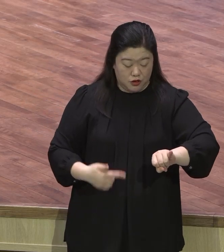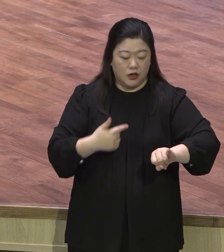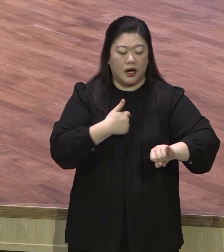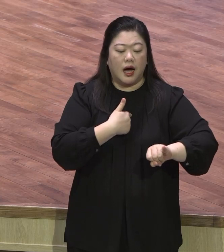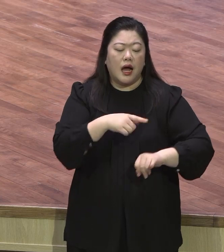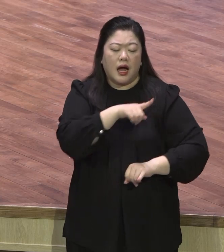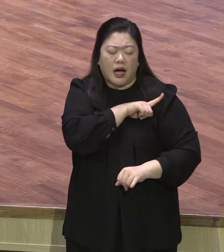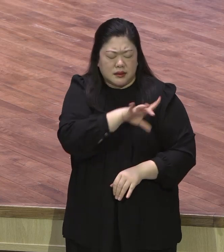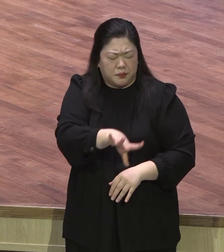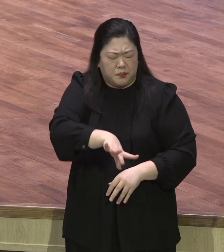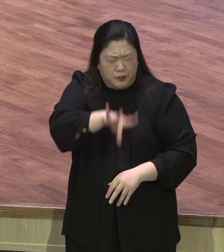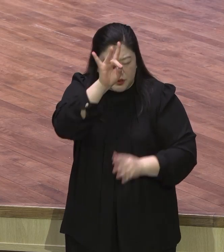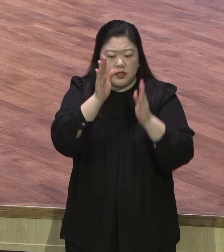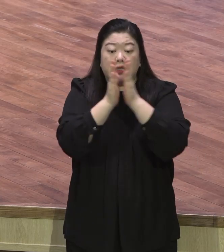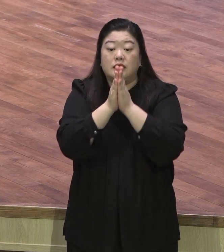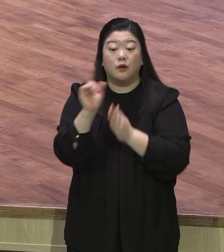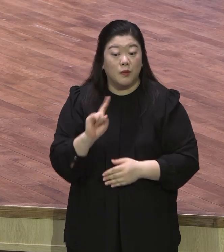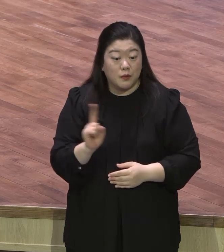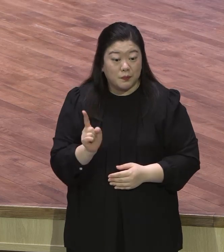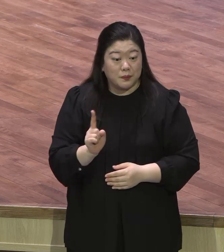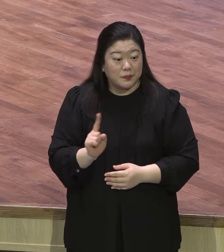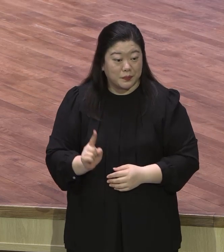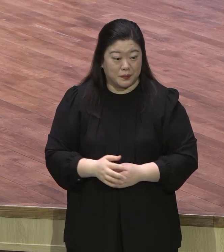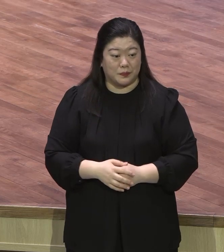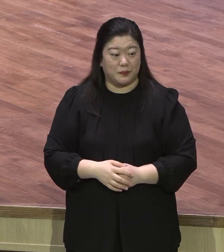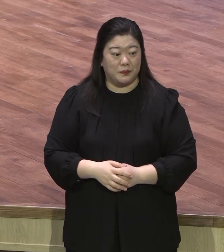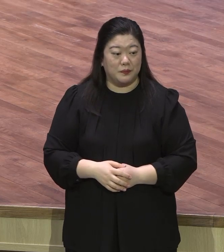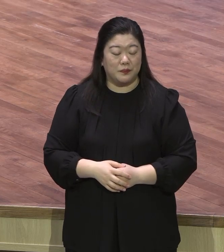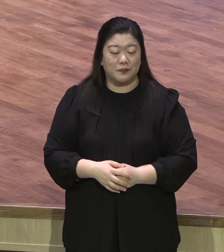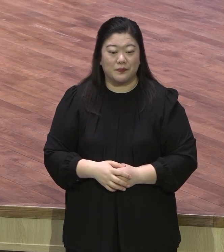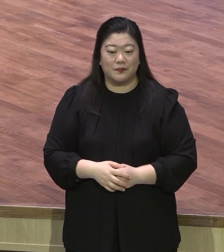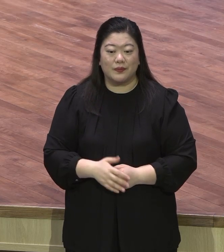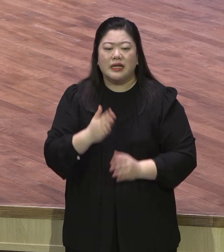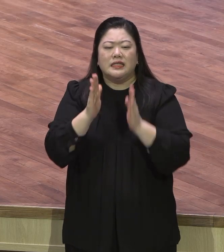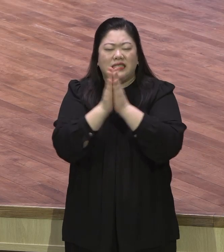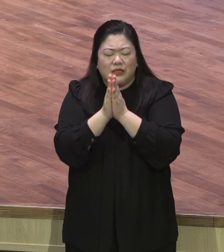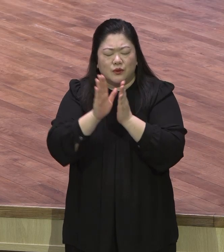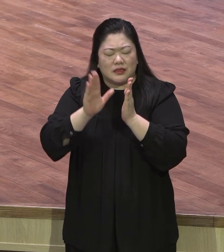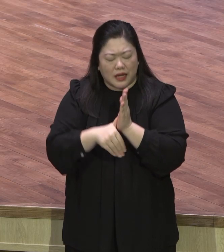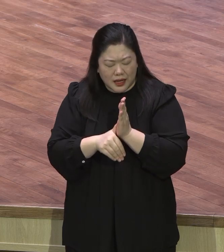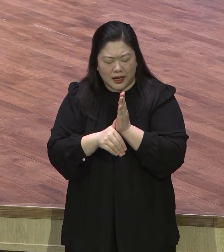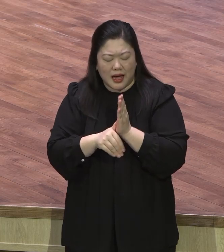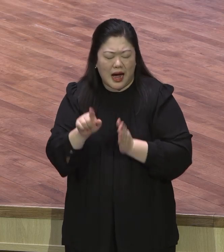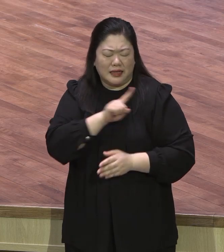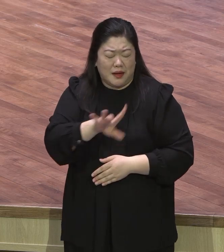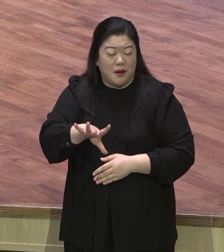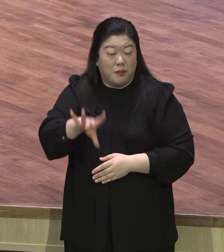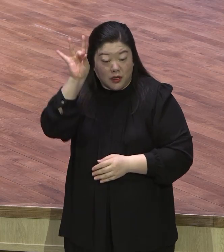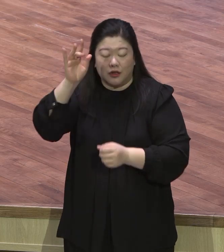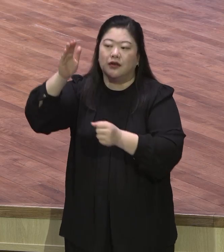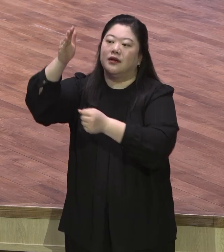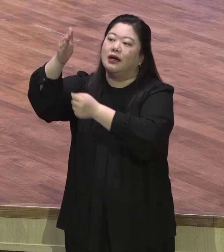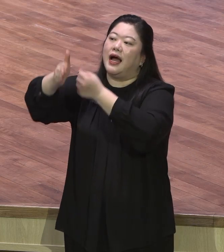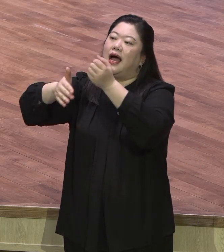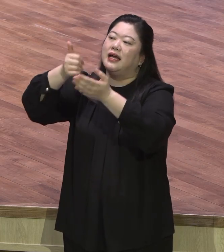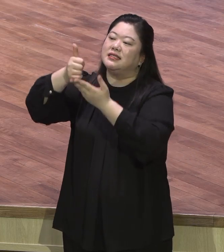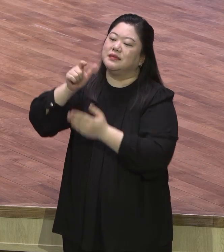기도해야 될 제목이 뭐냐 제일 먼저 기도해야 될 기도 제목이 하나님의